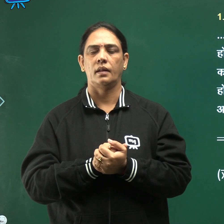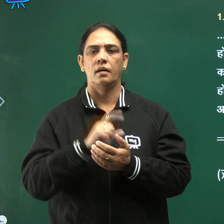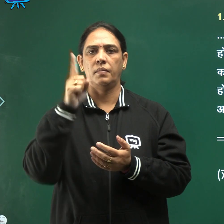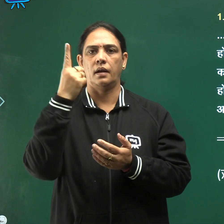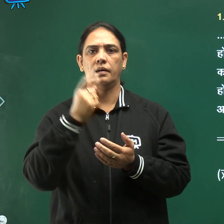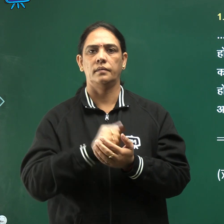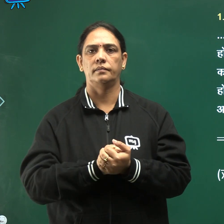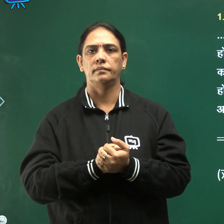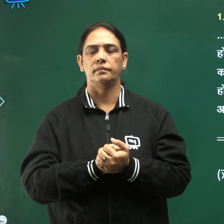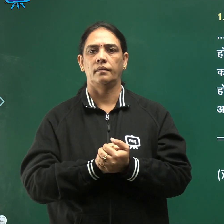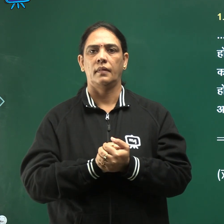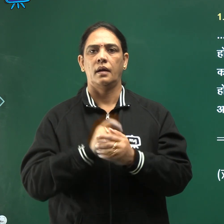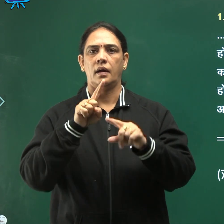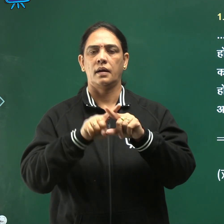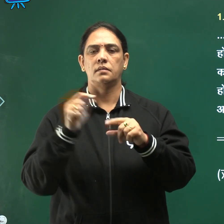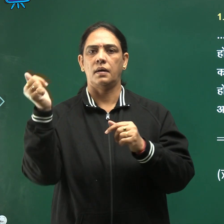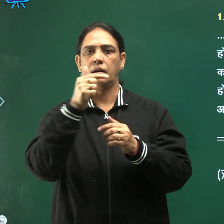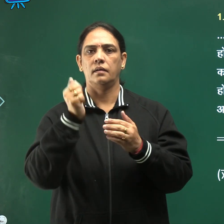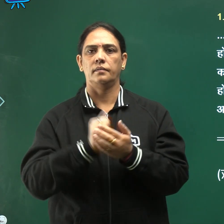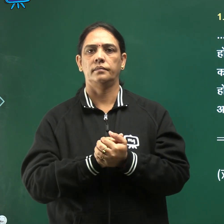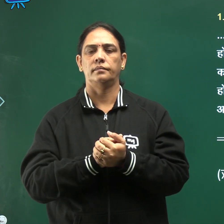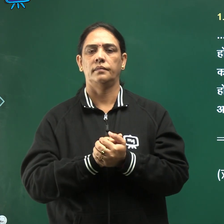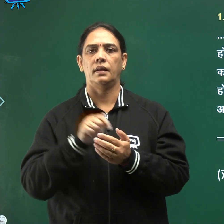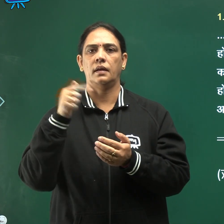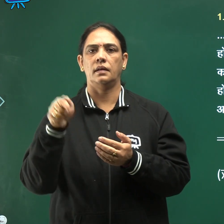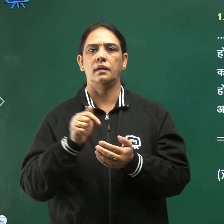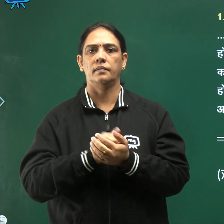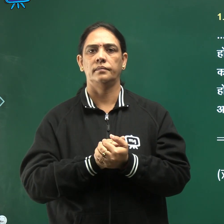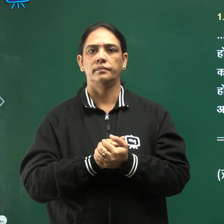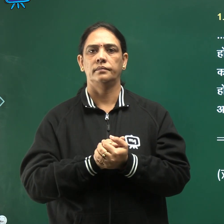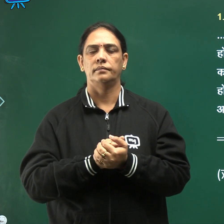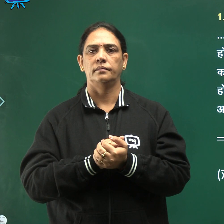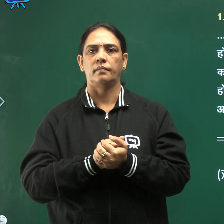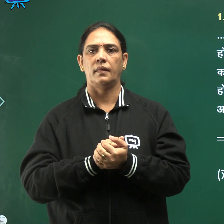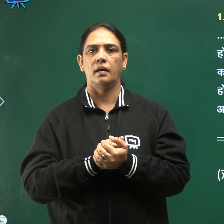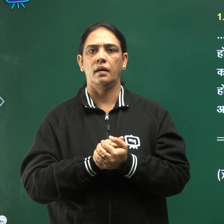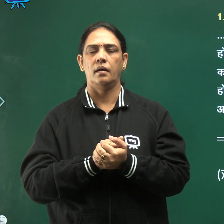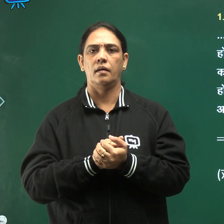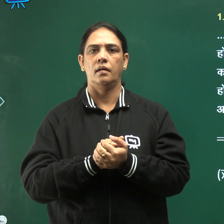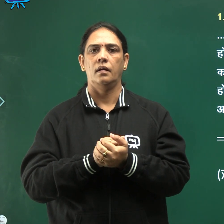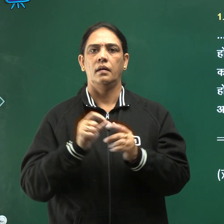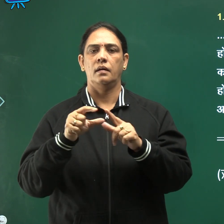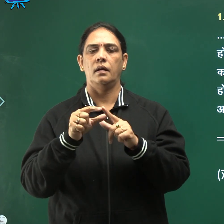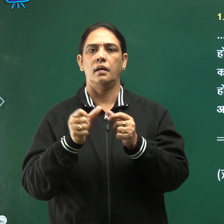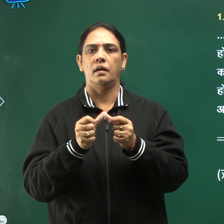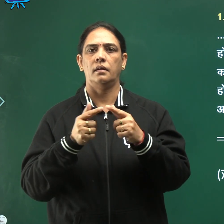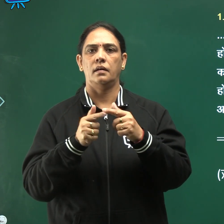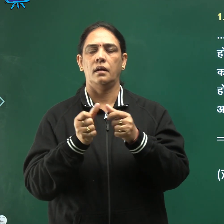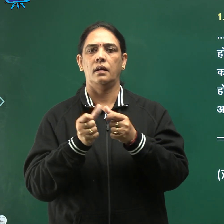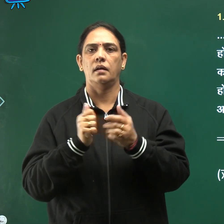पहला माध्य। यदि प्रेक्षणों